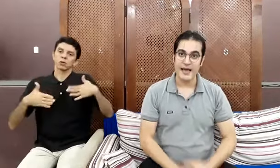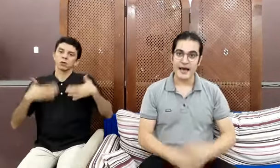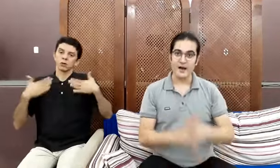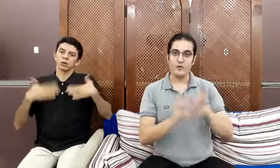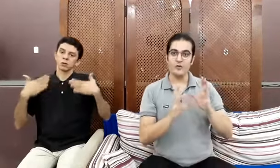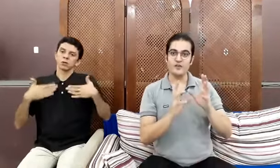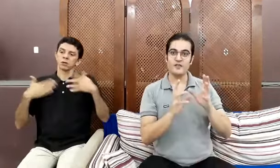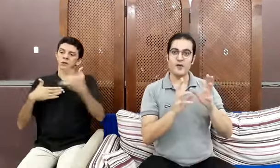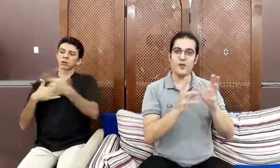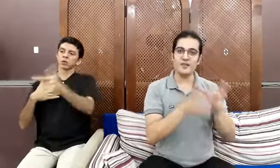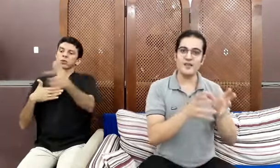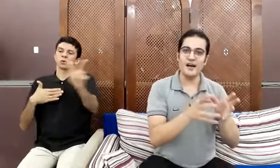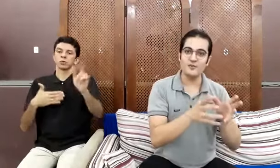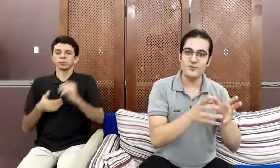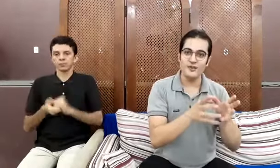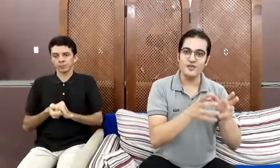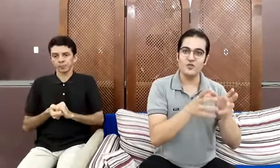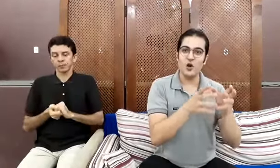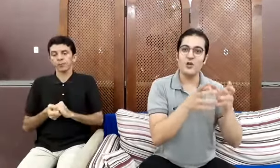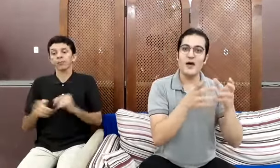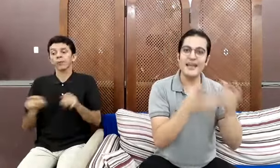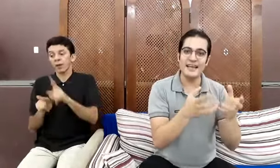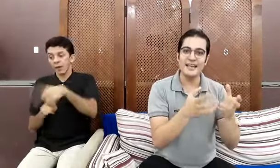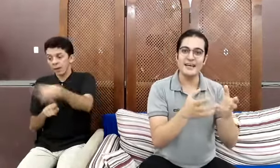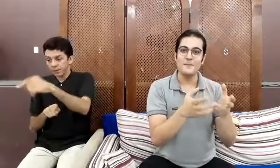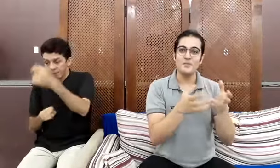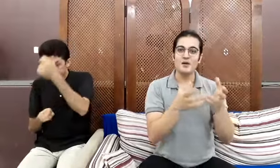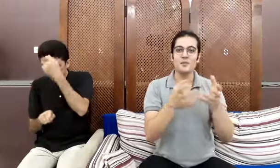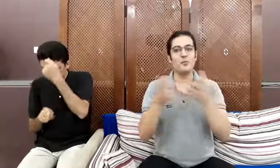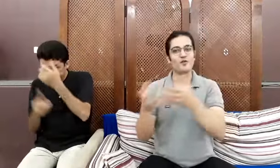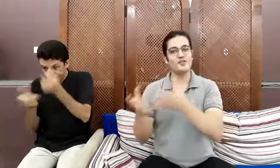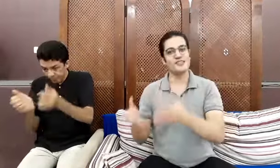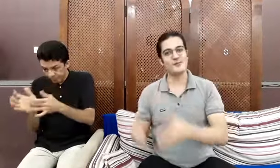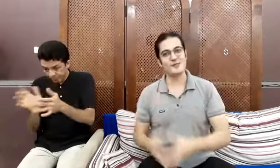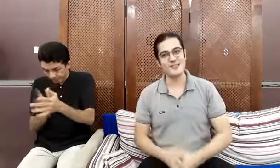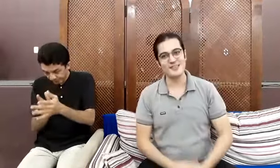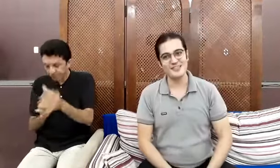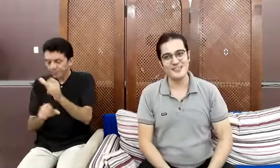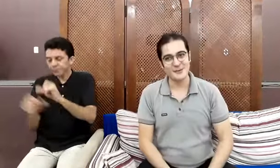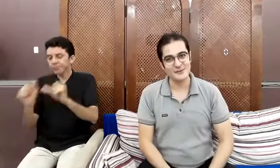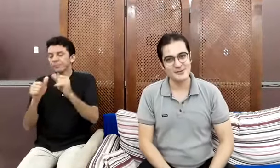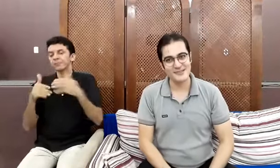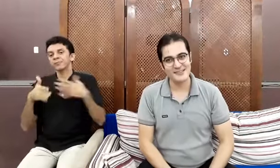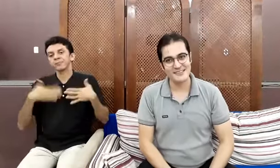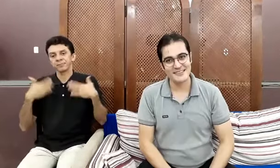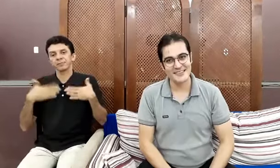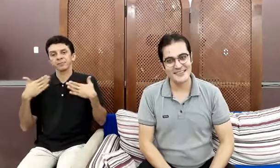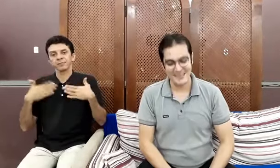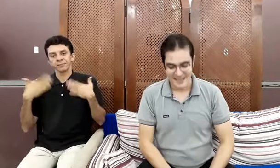E os que são alcançados se tornam alegria para o povo que estava triste de Deus.